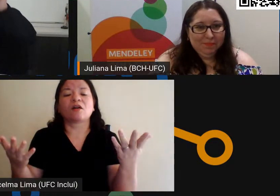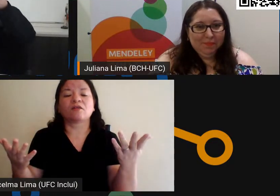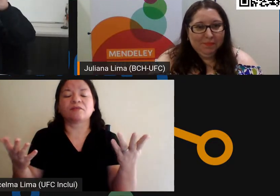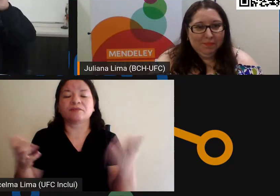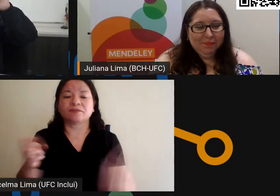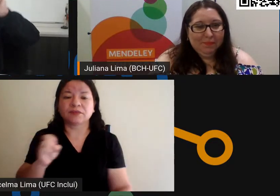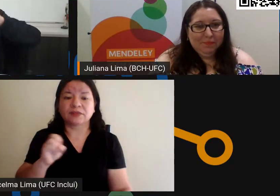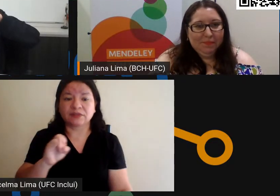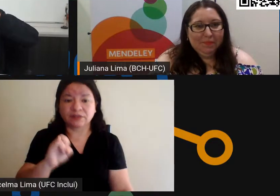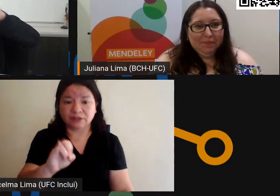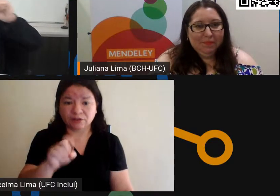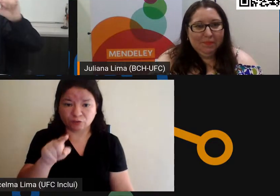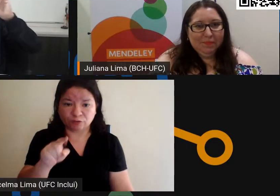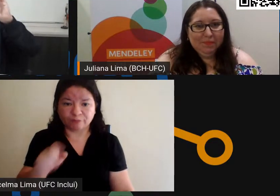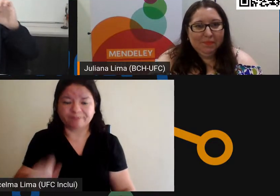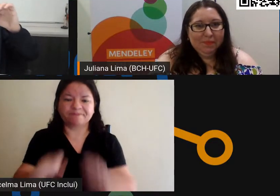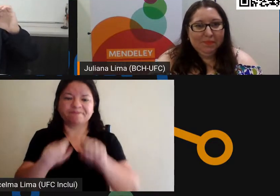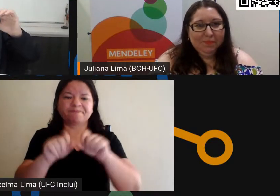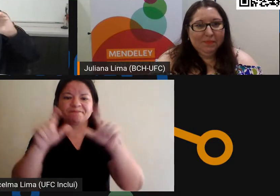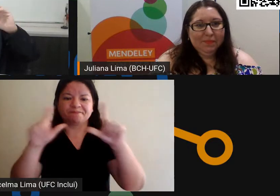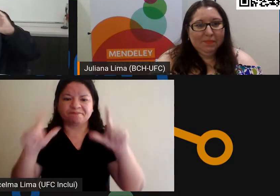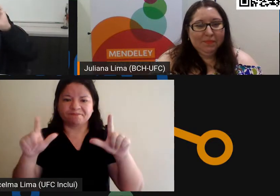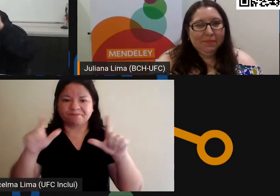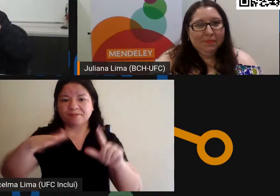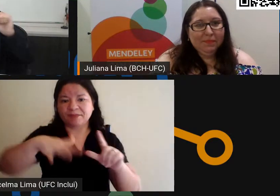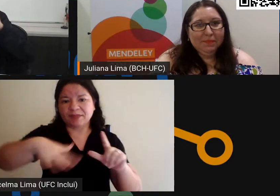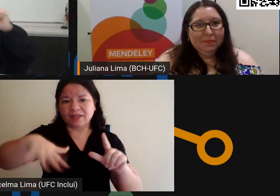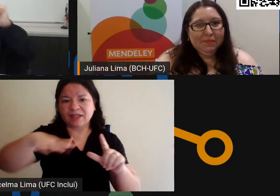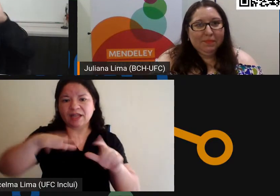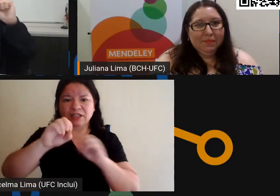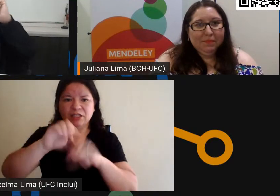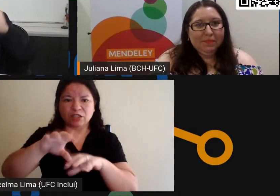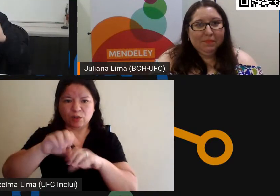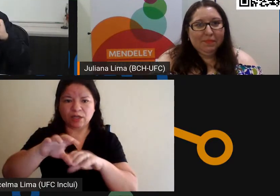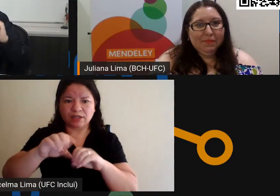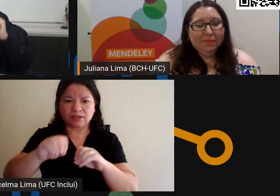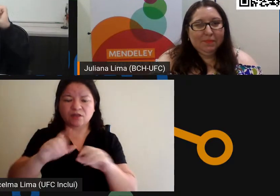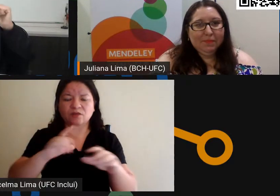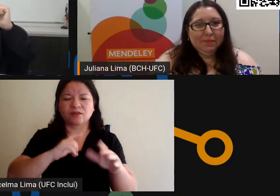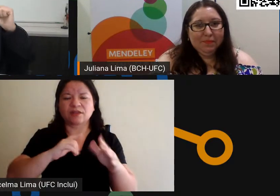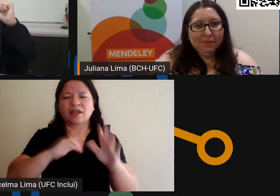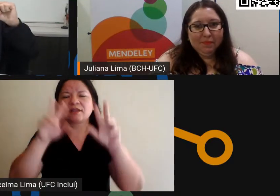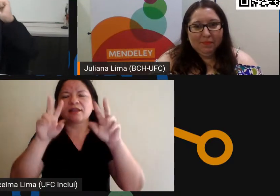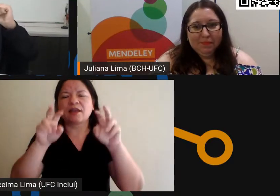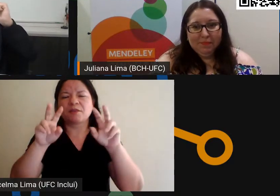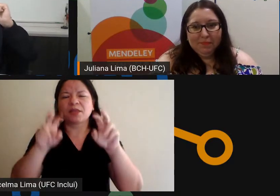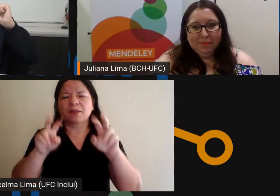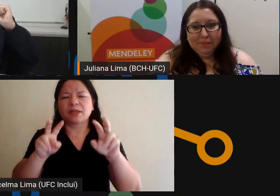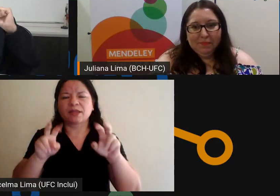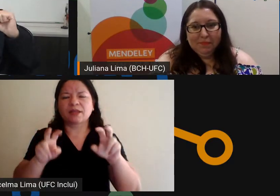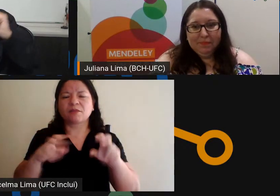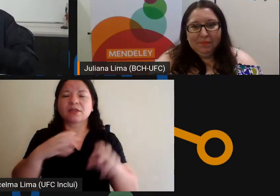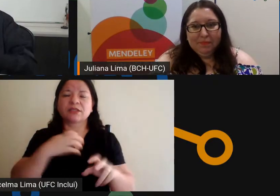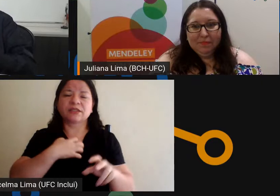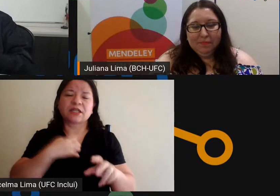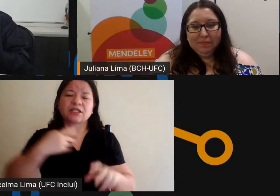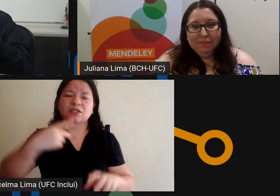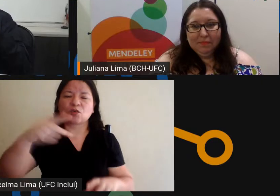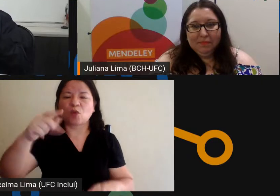e entrar na área de educação, tem algumas divisões de educação lá, seleciona aquela mais próxima da sua